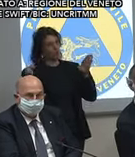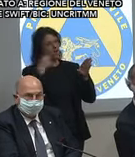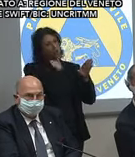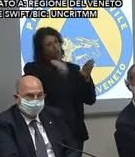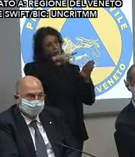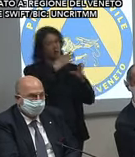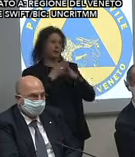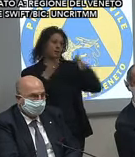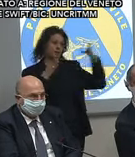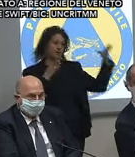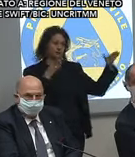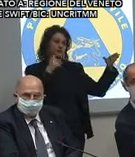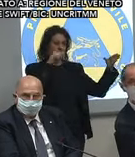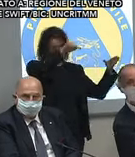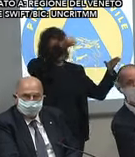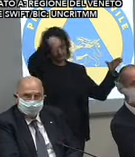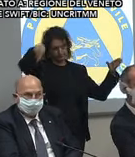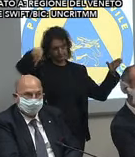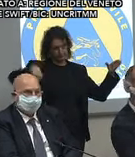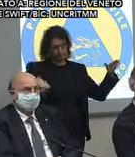venite, passate dentro lì.